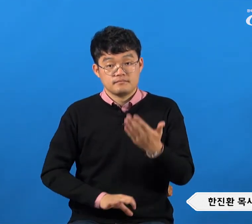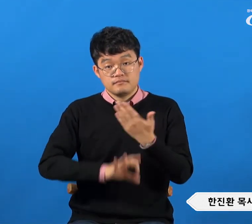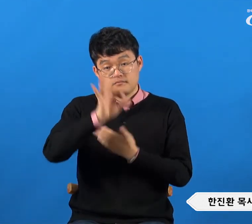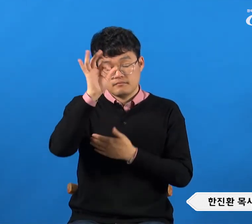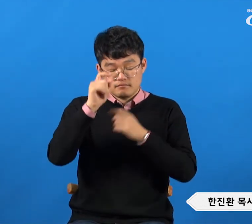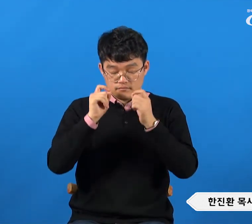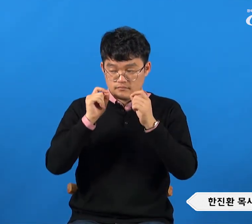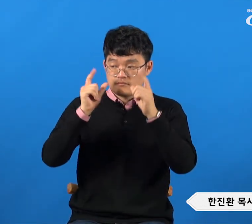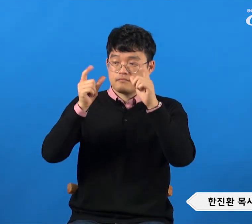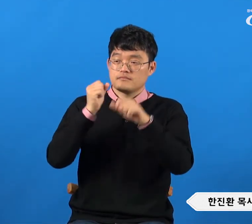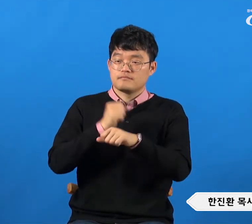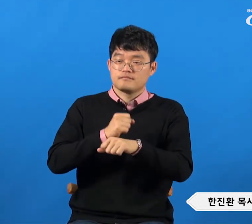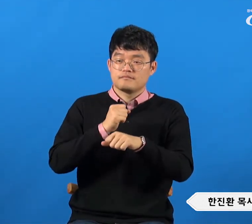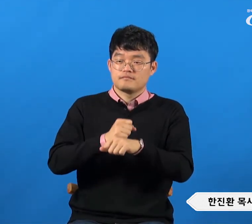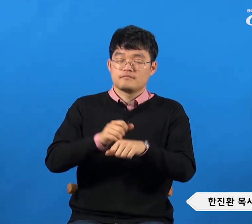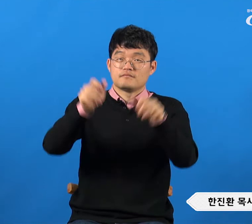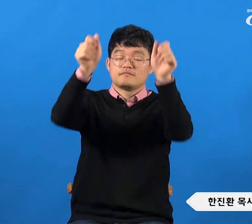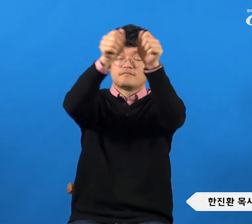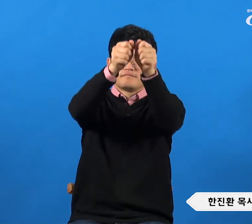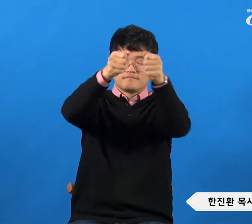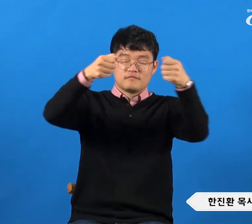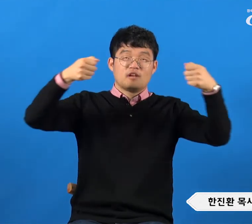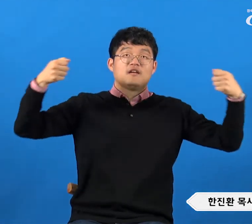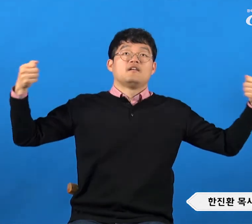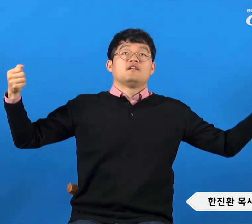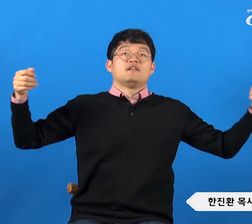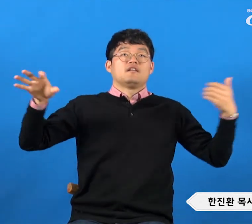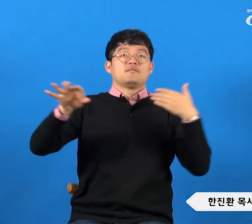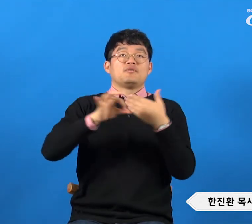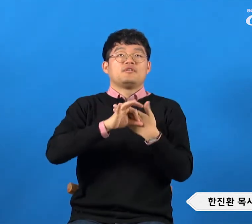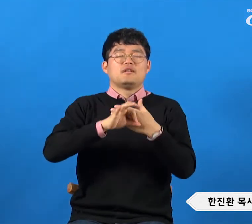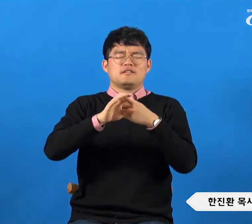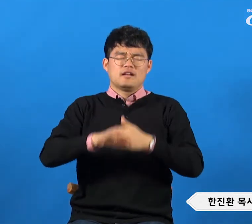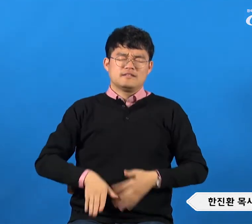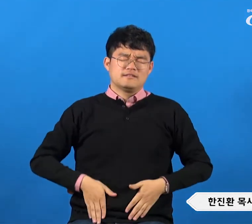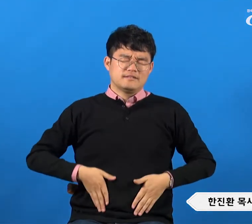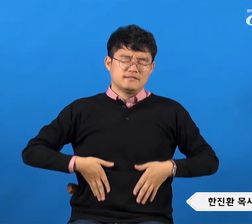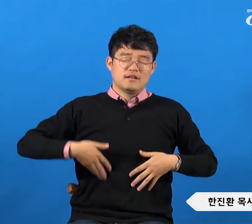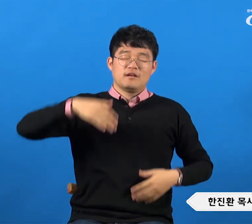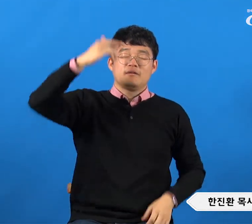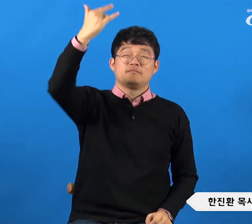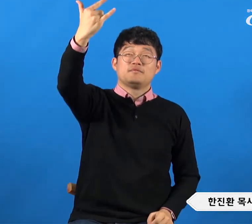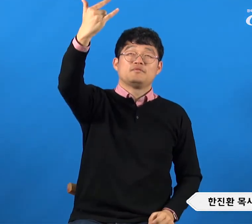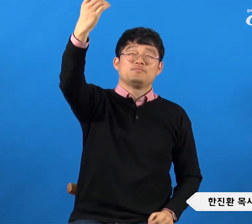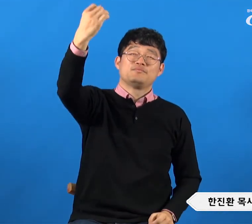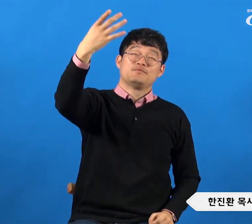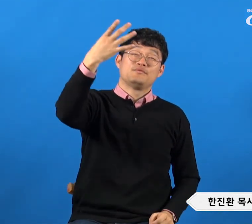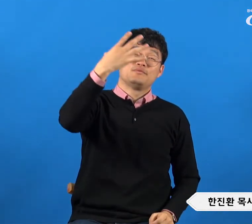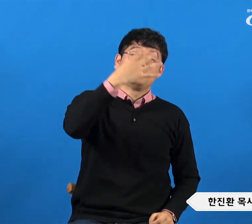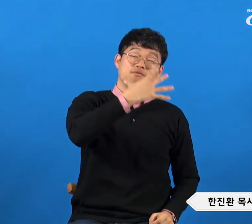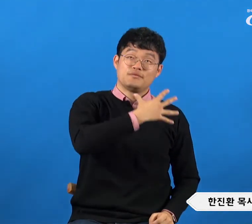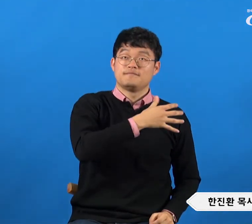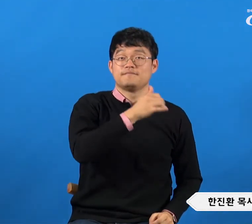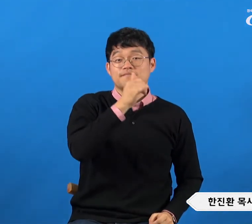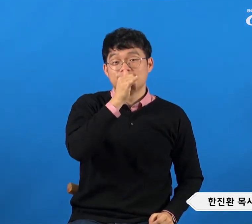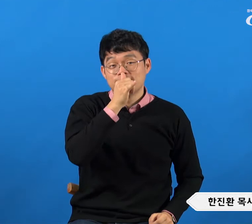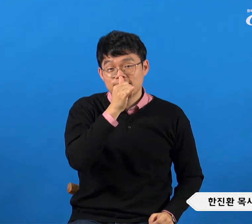아침에 일어나서 창문을 탁 열어젖히면 그냥 따사로운 햇살이 확 이렇게